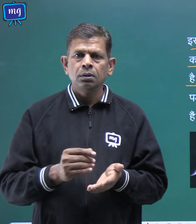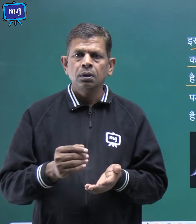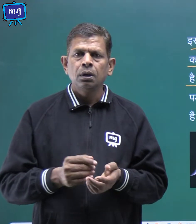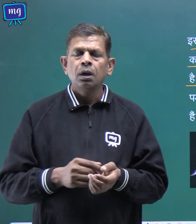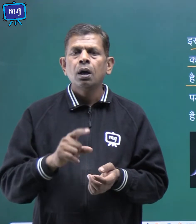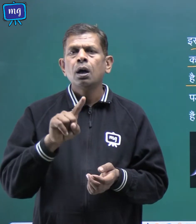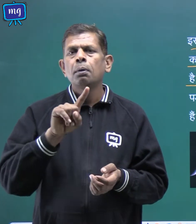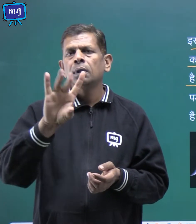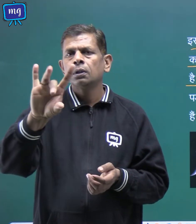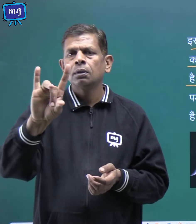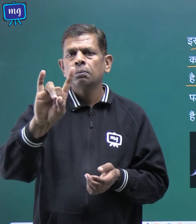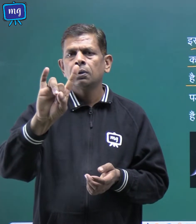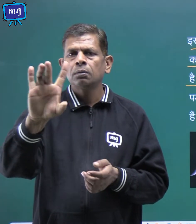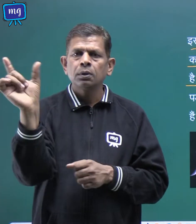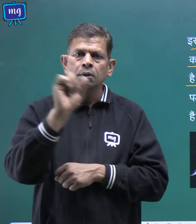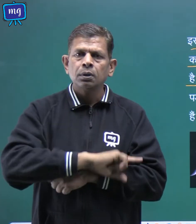पंद्रहवें दिन